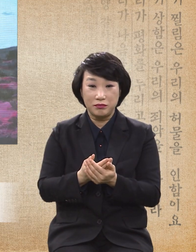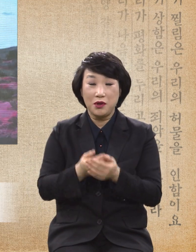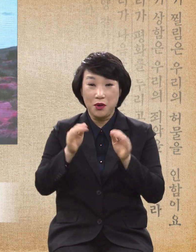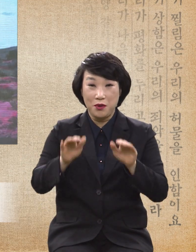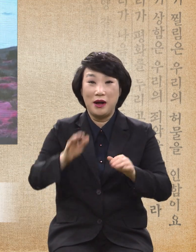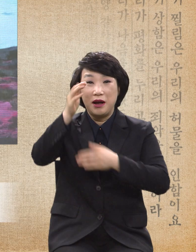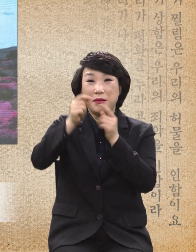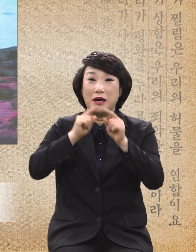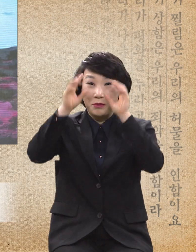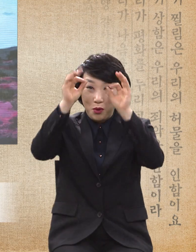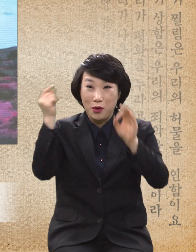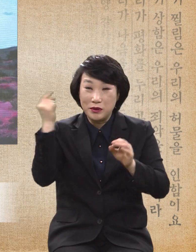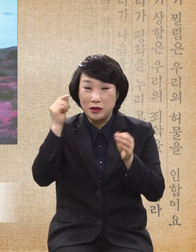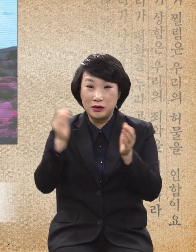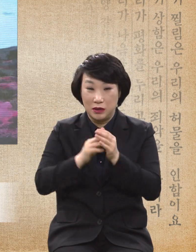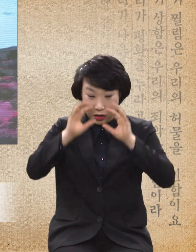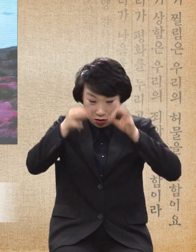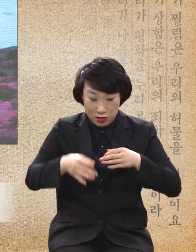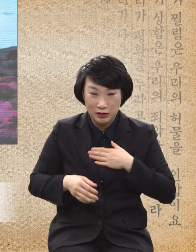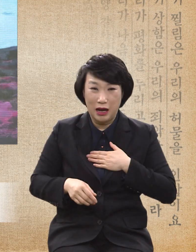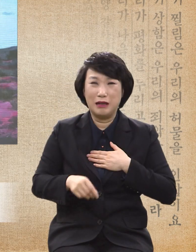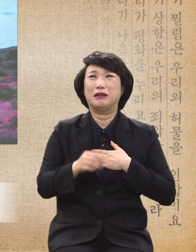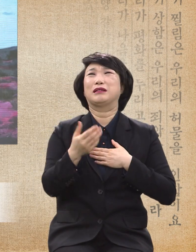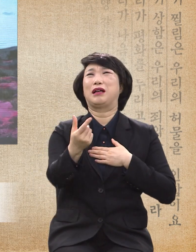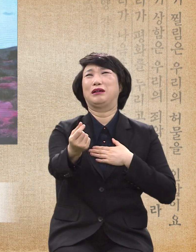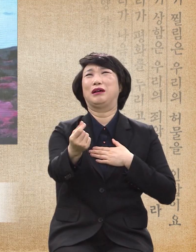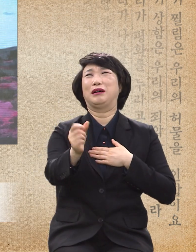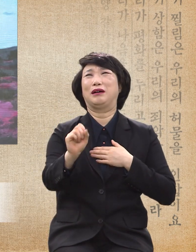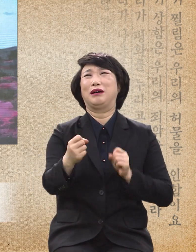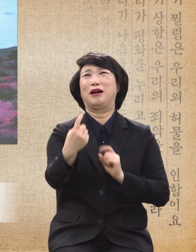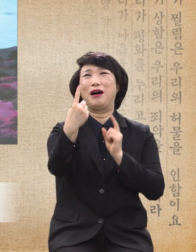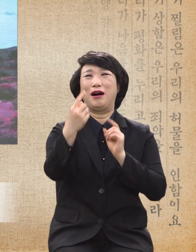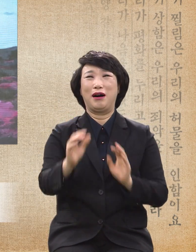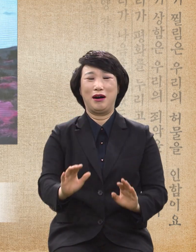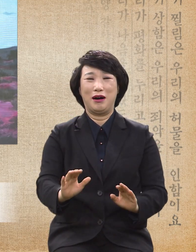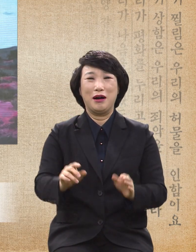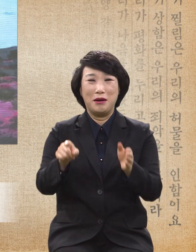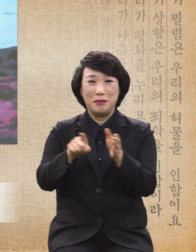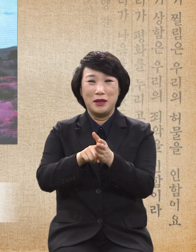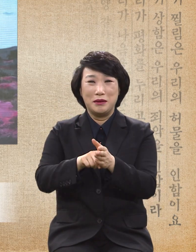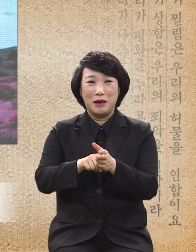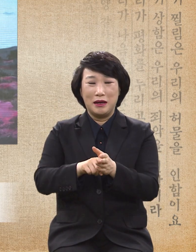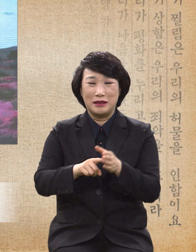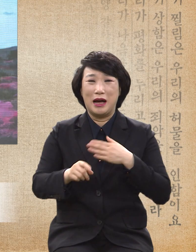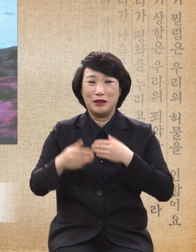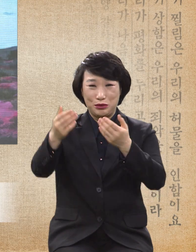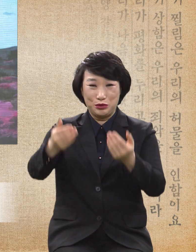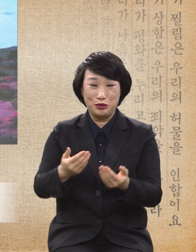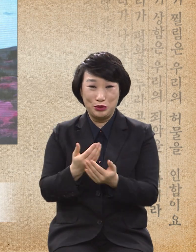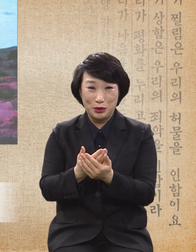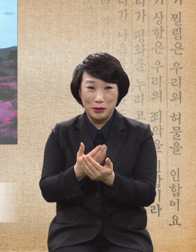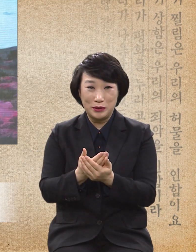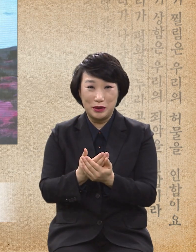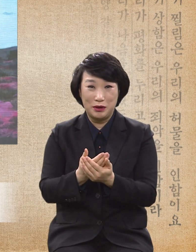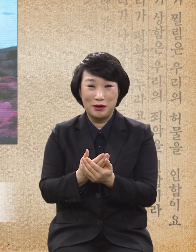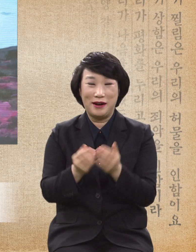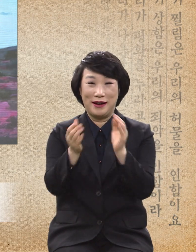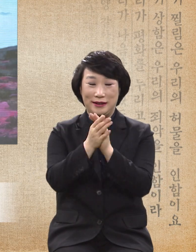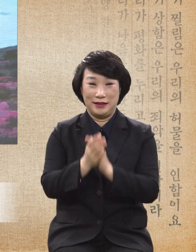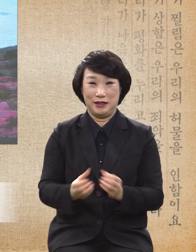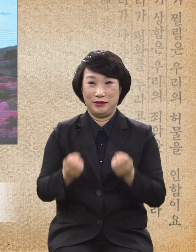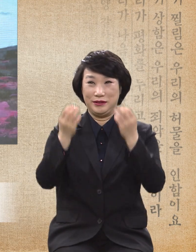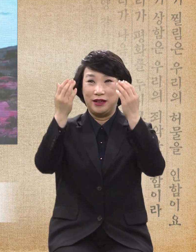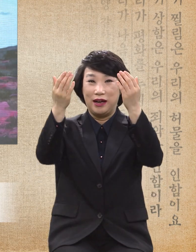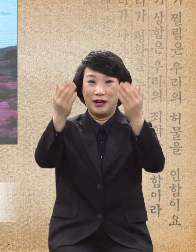오늘 말씀 들어보니 실상이 그 실상이 내 실상입니다. 믿음의 실상을 주시옵소서.